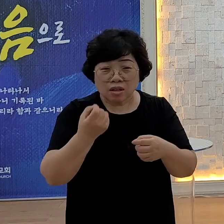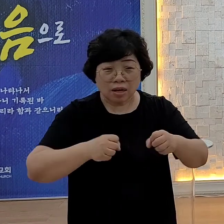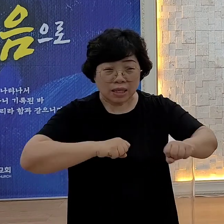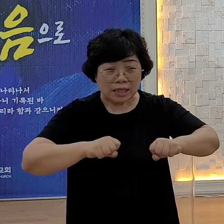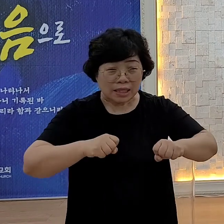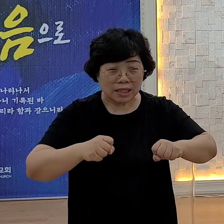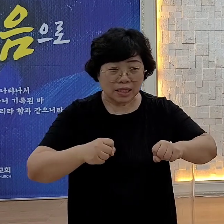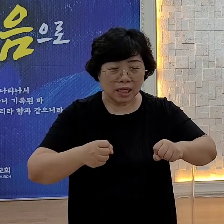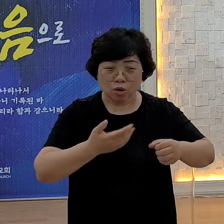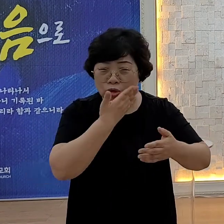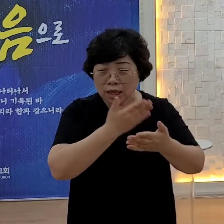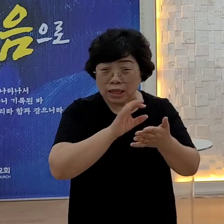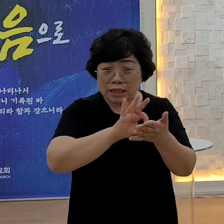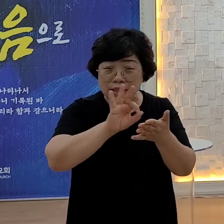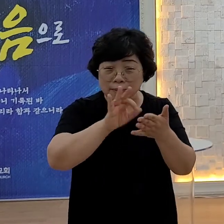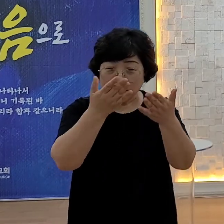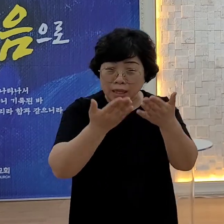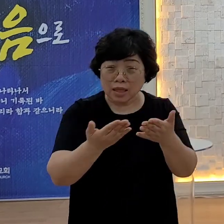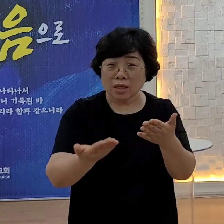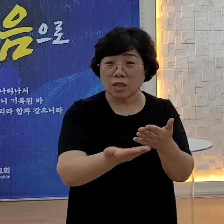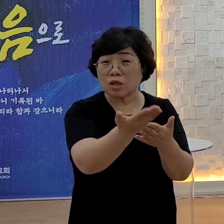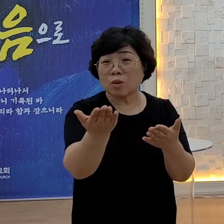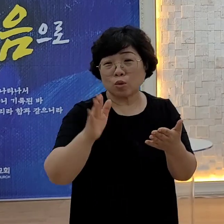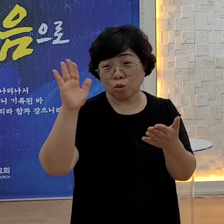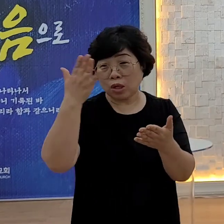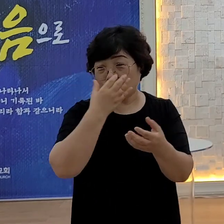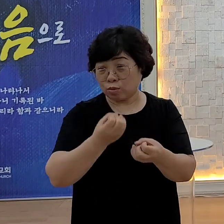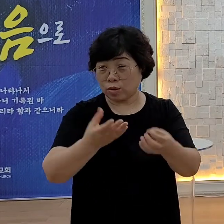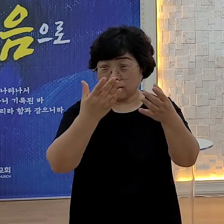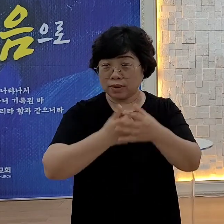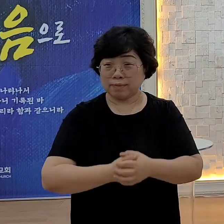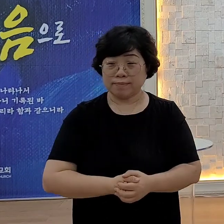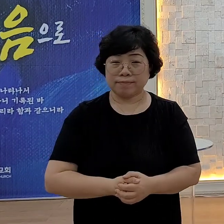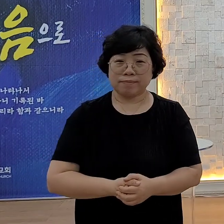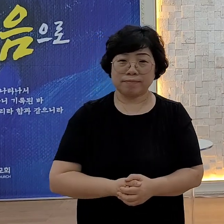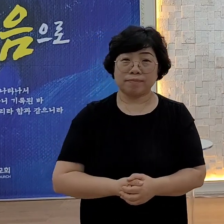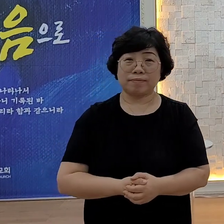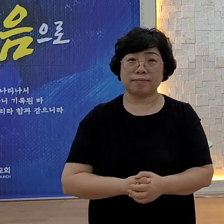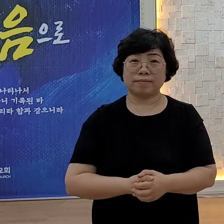여러분들 다 되시기를 주님의 이름으로 축복합니다. 오늘 이 말씀 생각하면서 우리